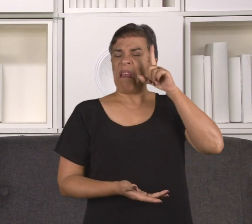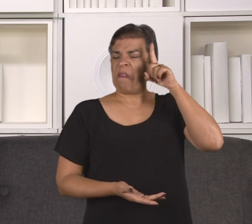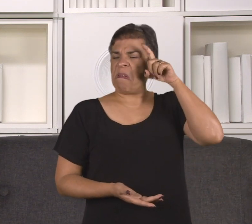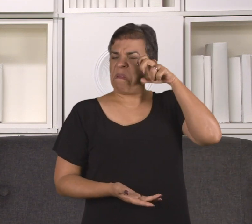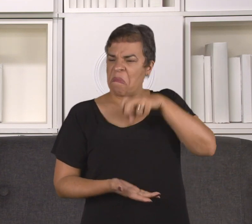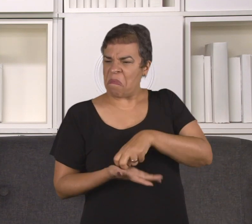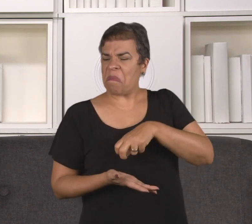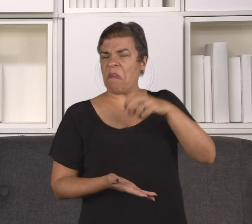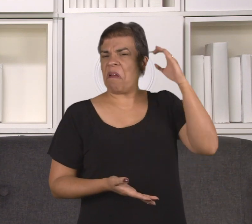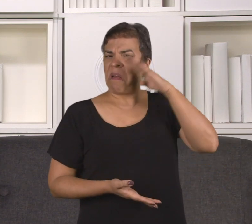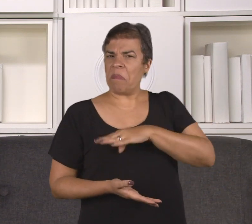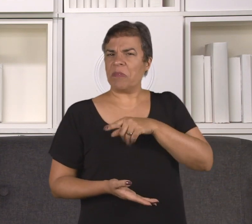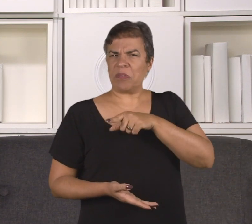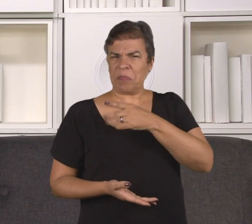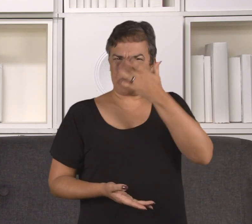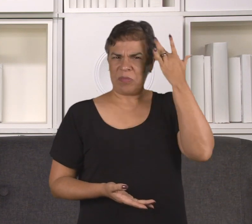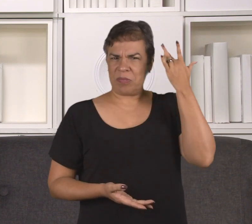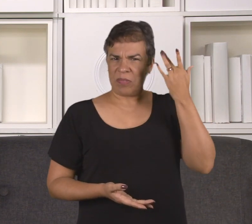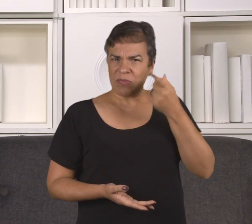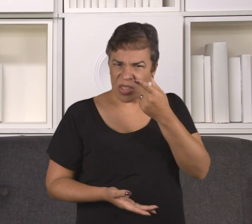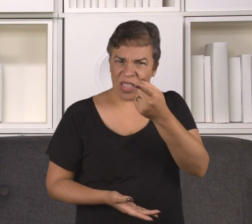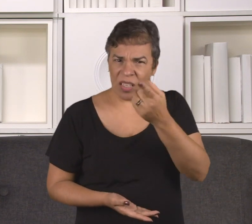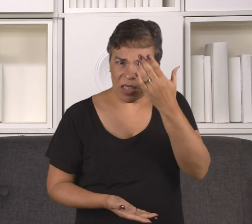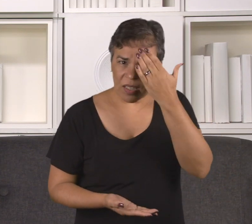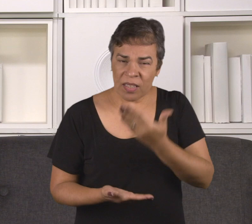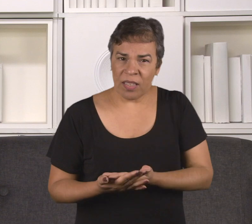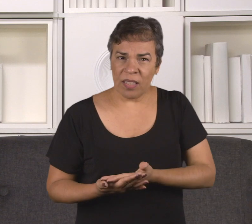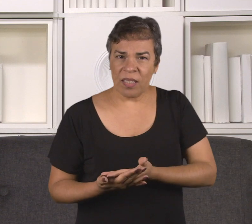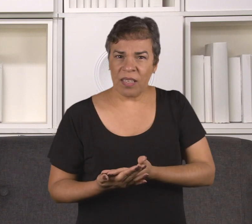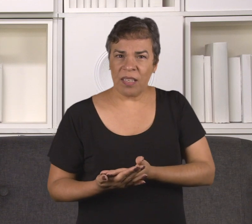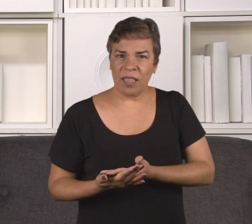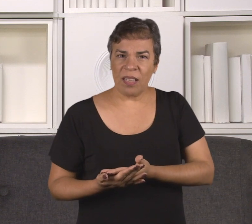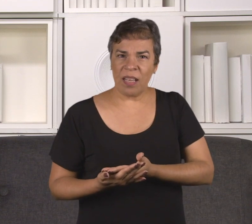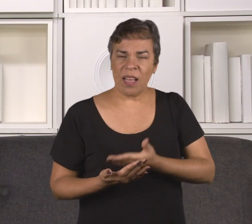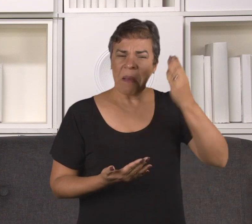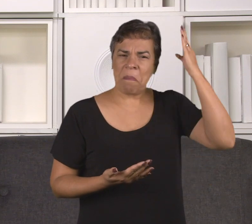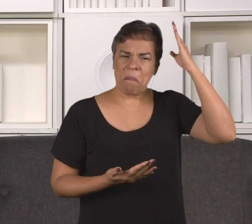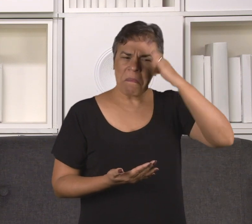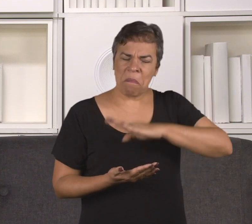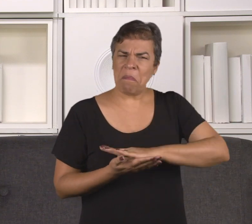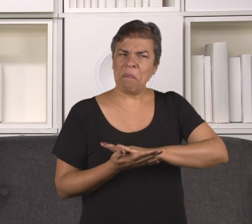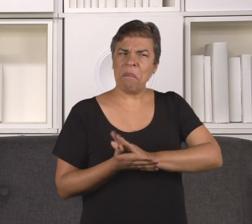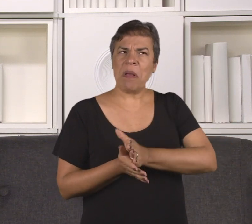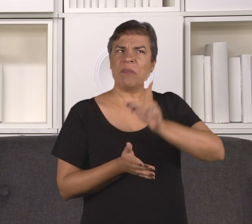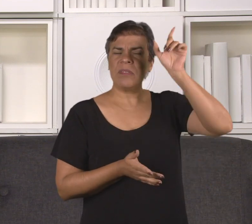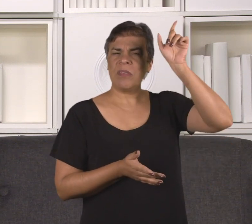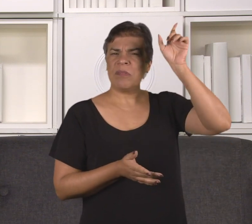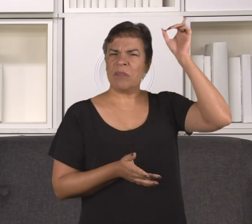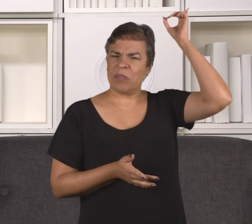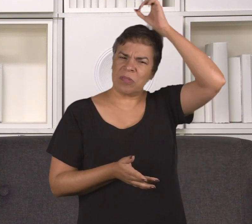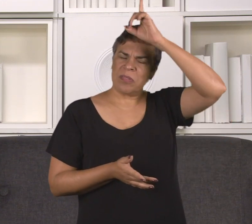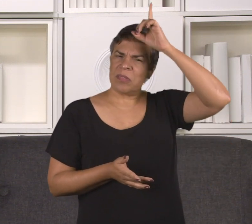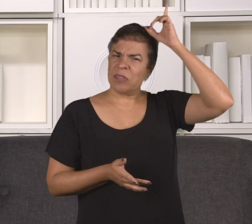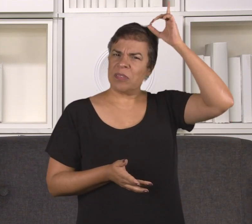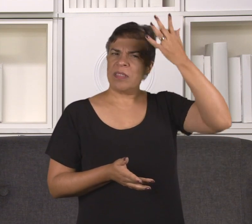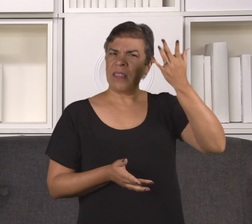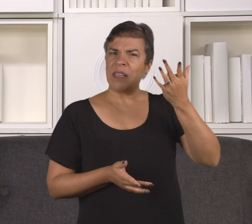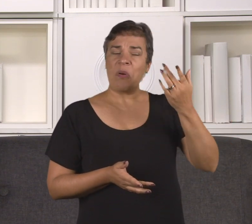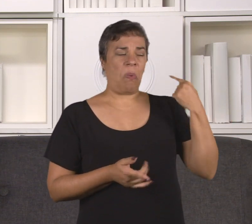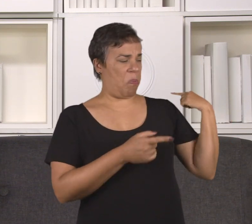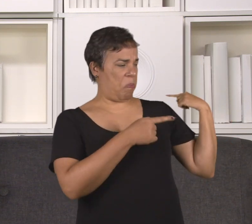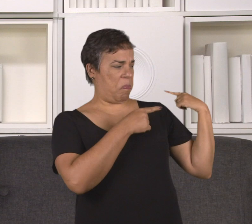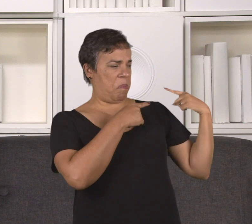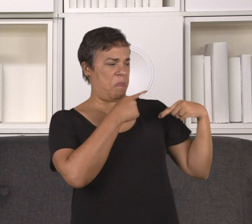amaldiçoa pessoas? Você acredita em maldição divina? Você acredita em maldição